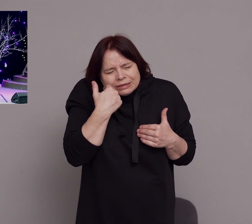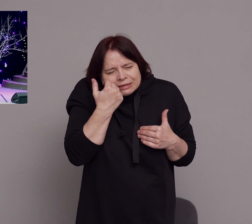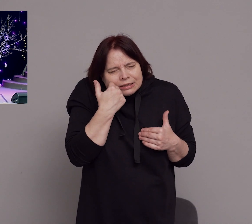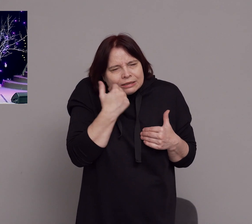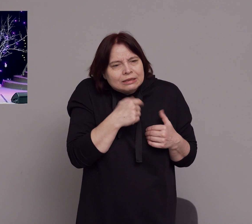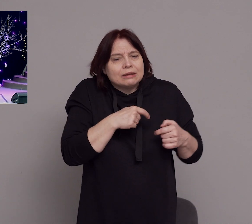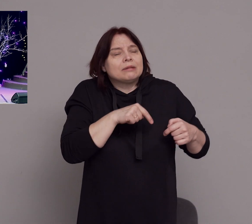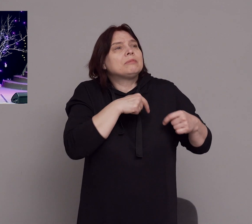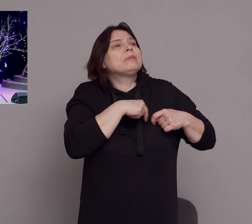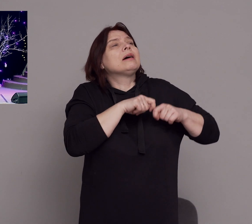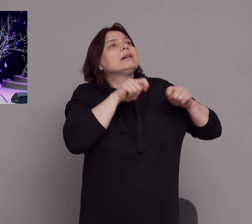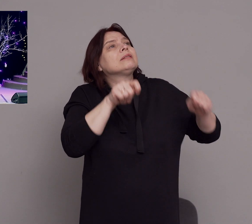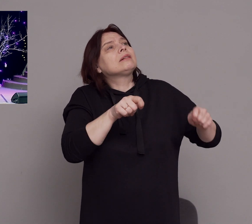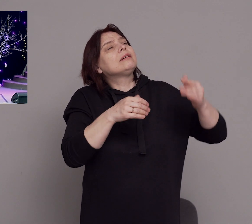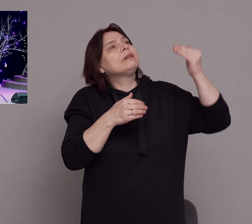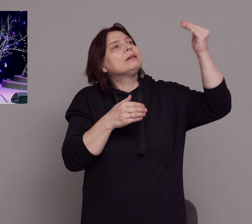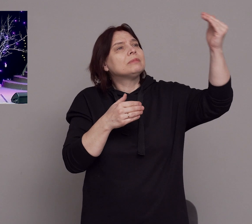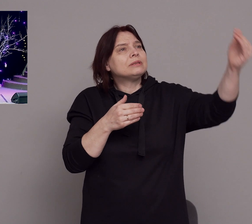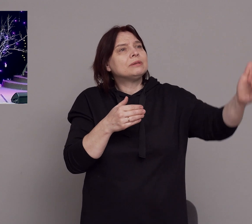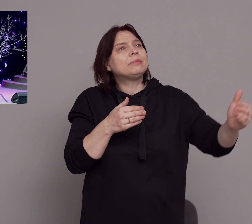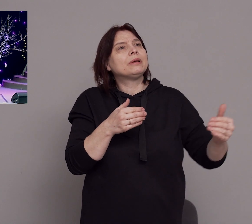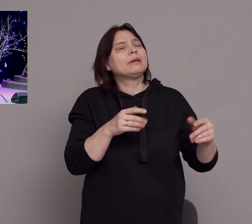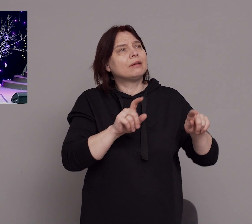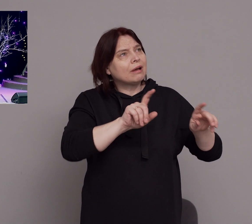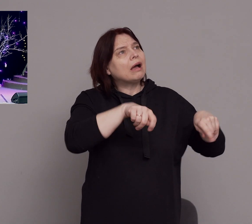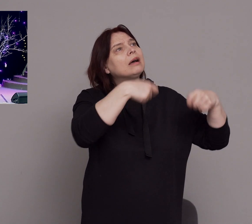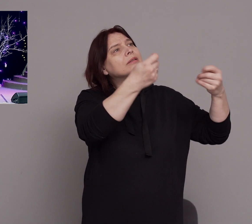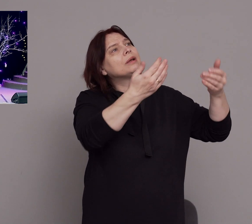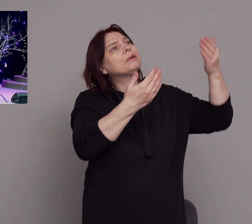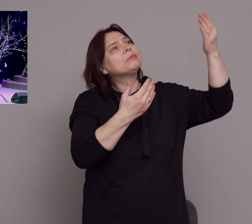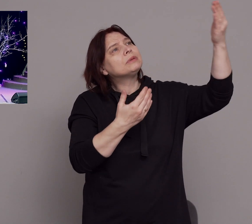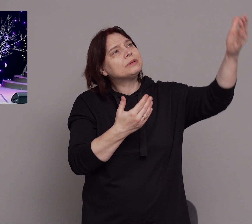Мы открываем это Тебе, отдаем Тебе.